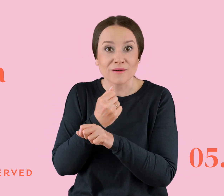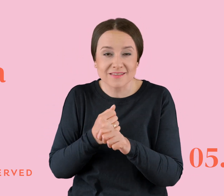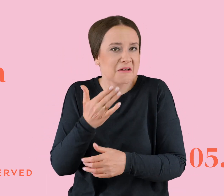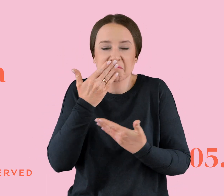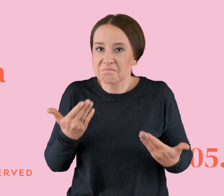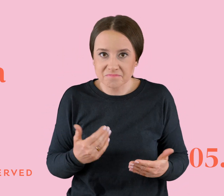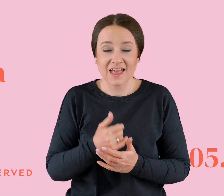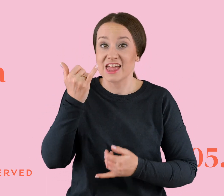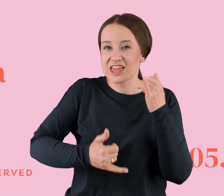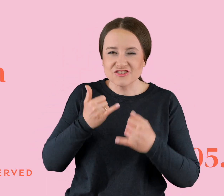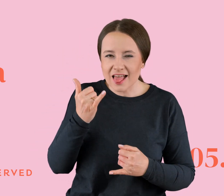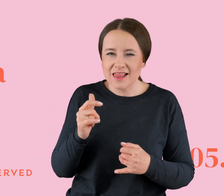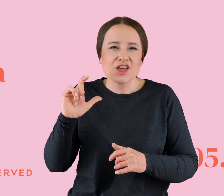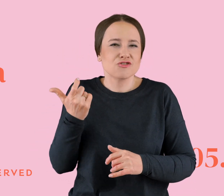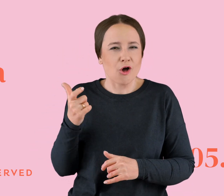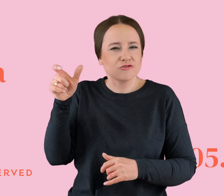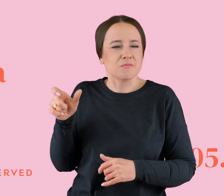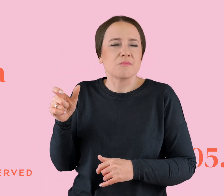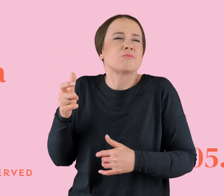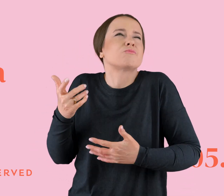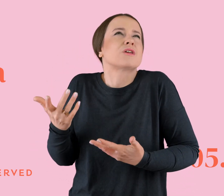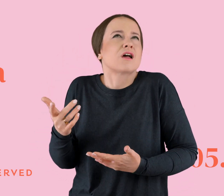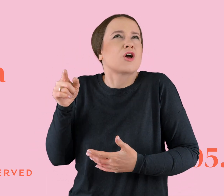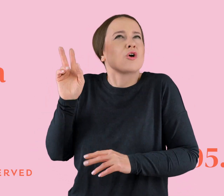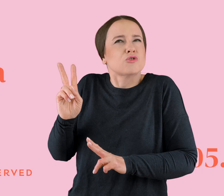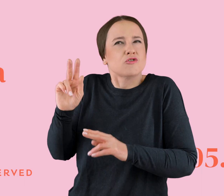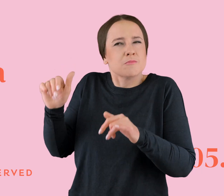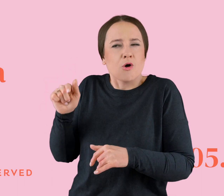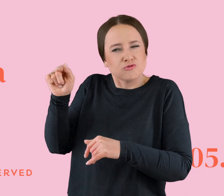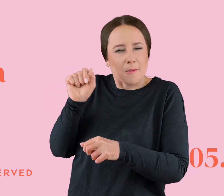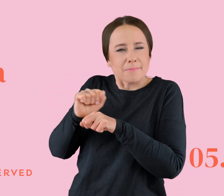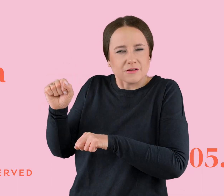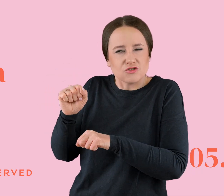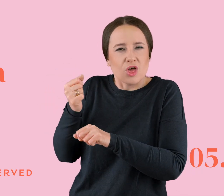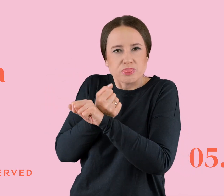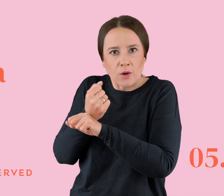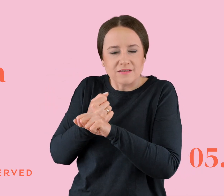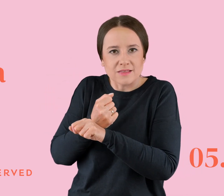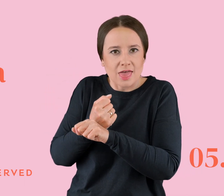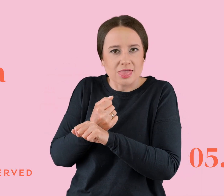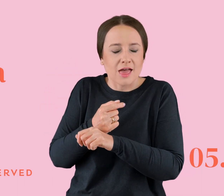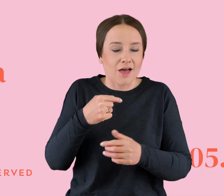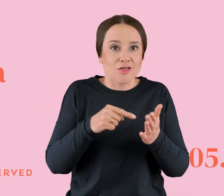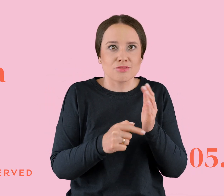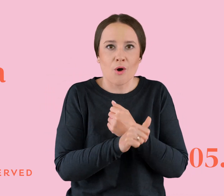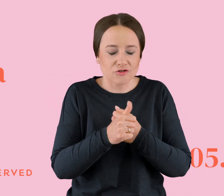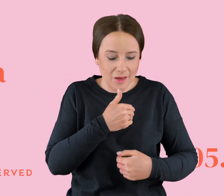że jeśli Wam coś podpowiada, że ktoś jest dla Was toksyczny, to to jest ta nasza intuicja. To jest intuicja na przykład, którą